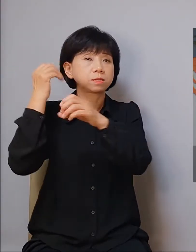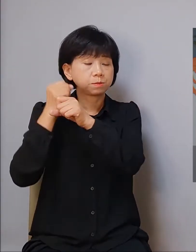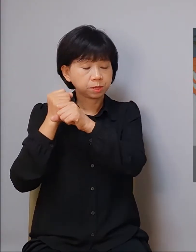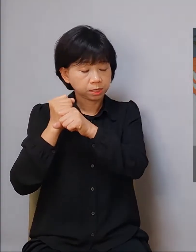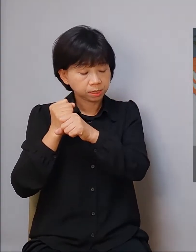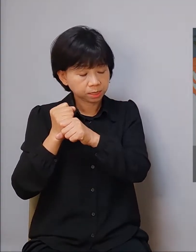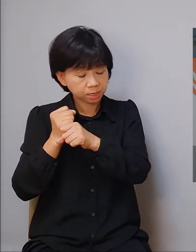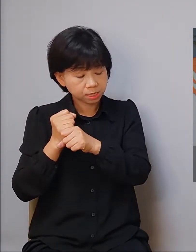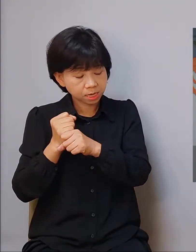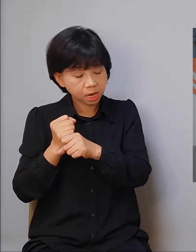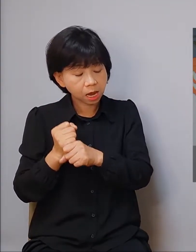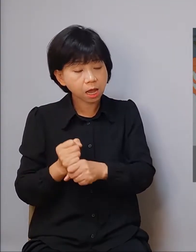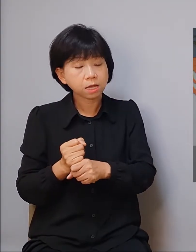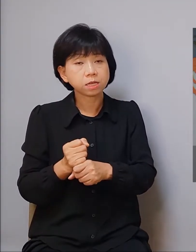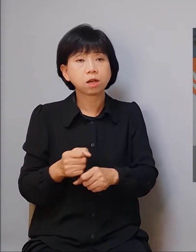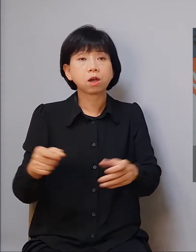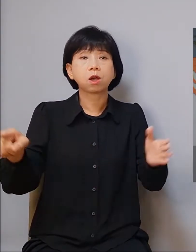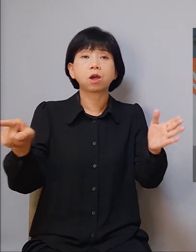주의 말씀